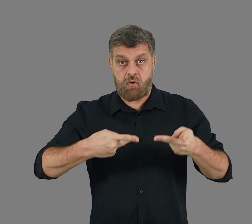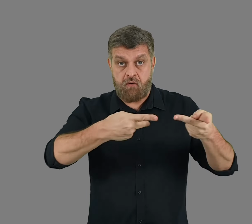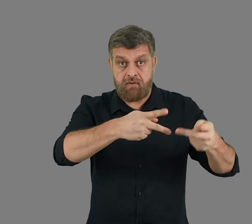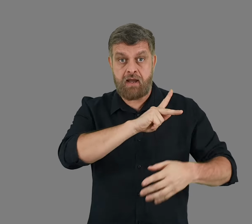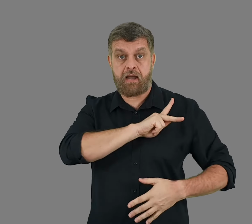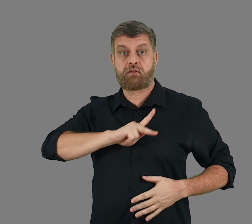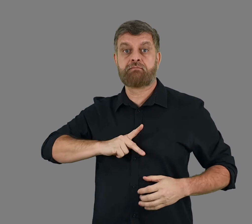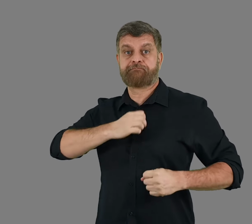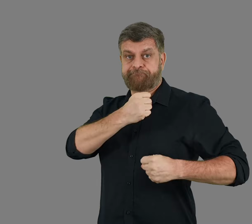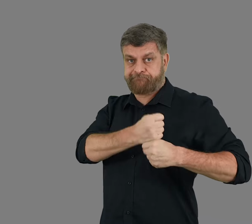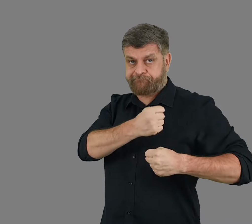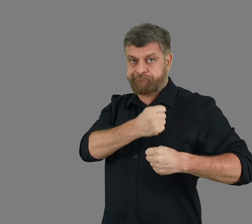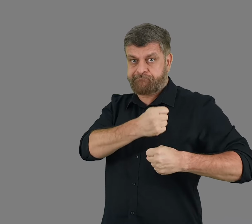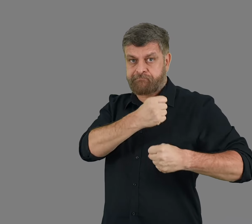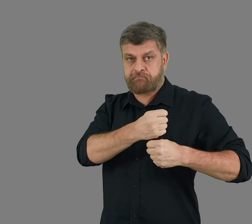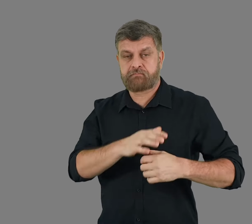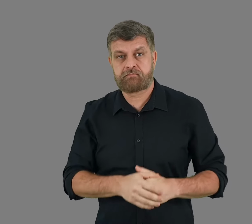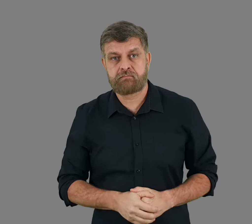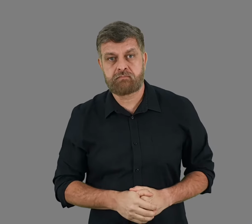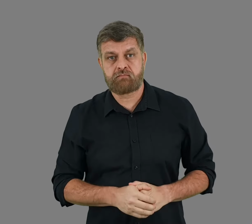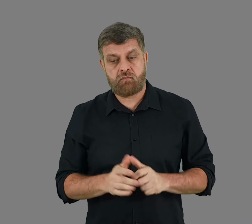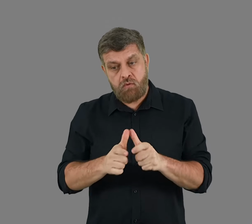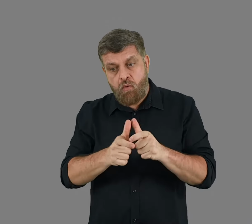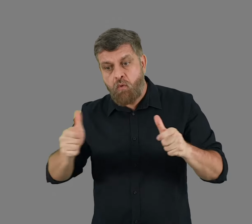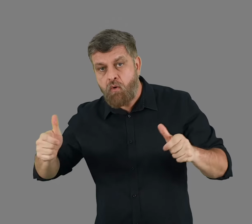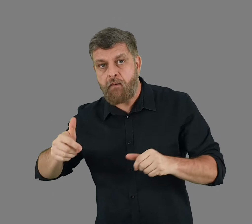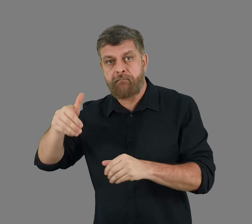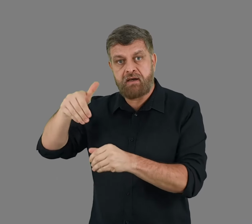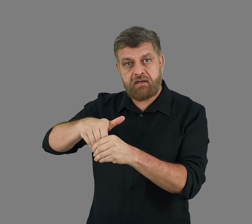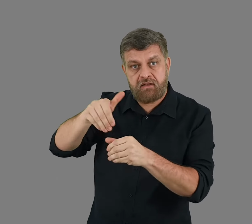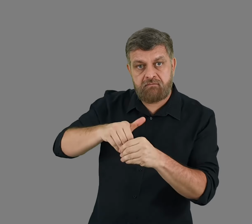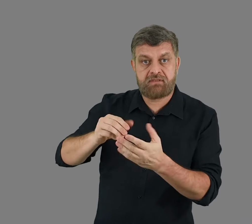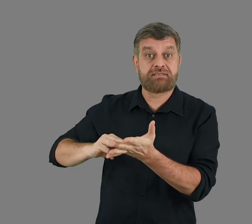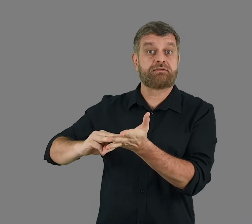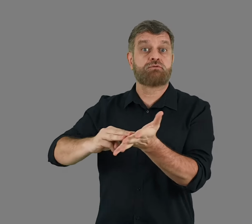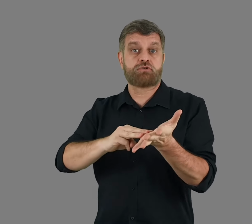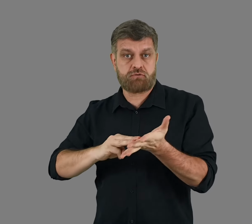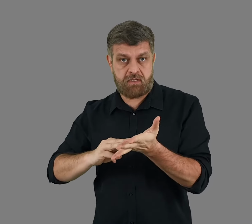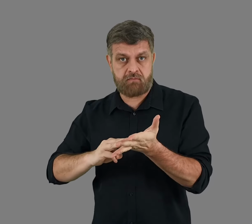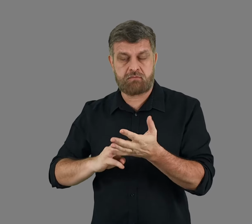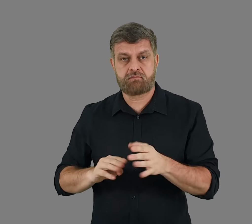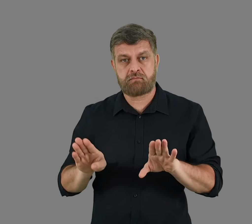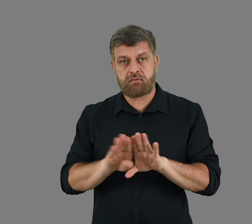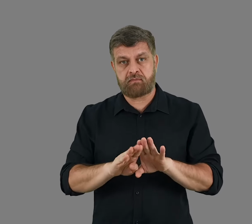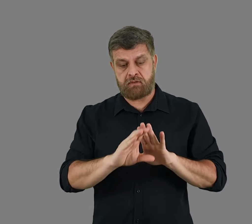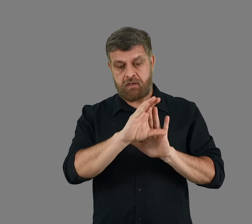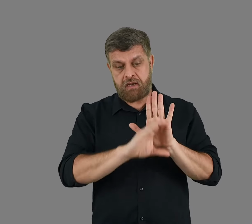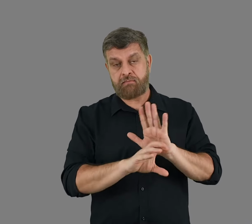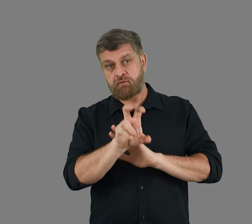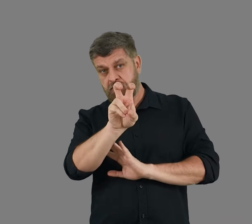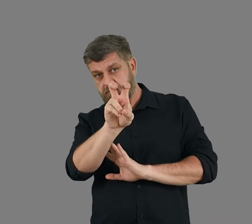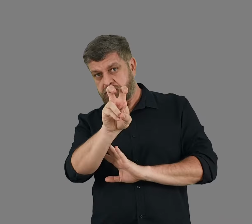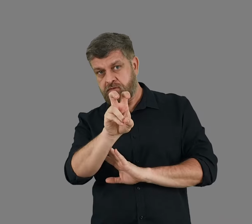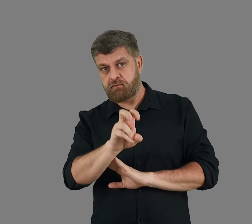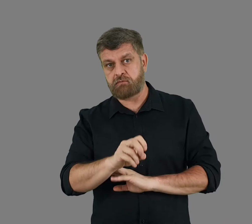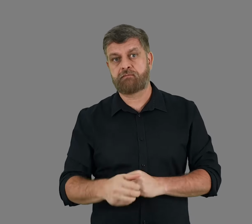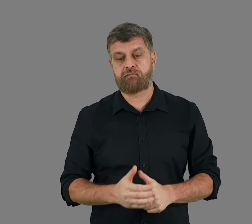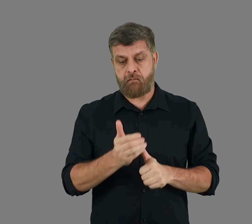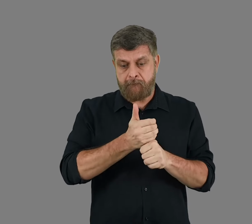SUCAMP ou pela maioria simples de seus membros. Capítulo 5. Mandato, remuneração